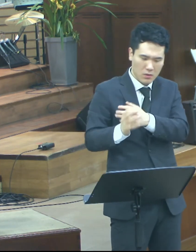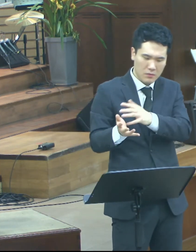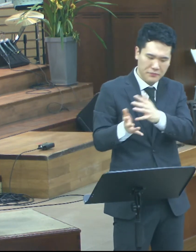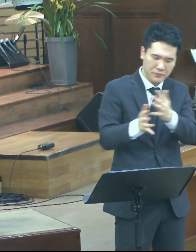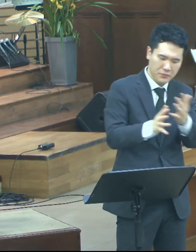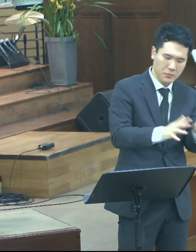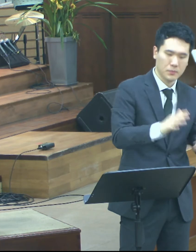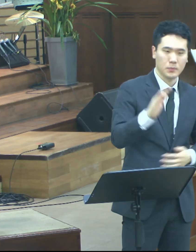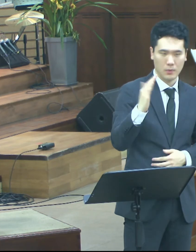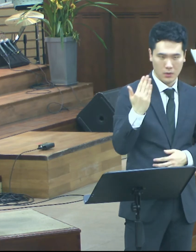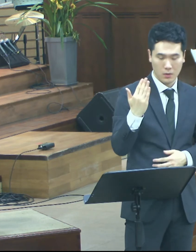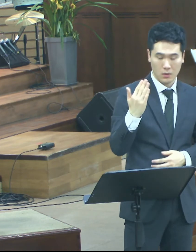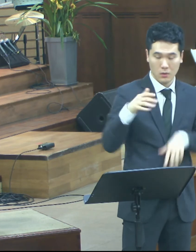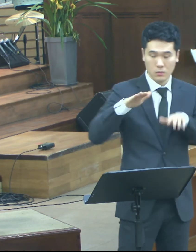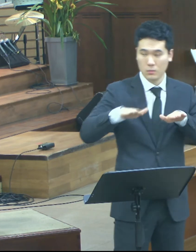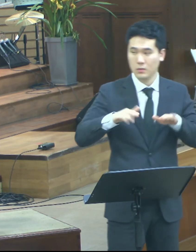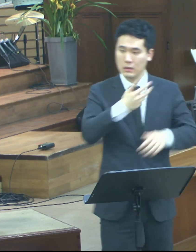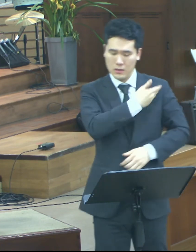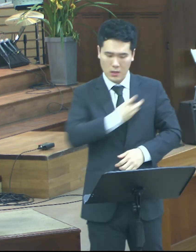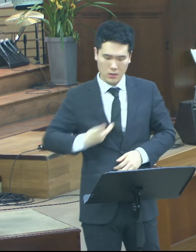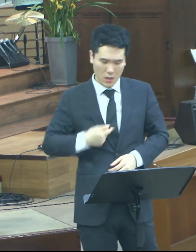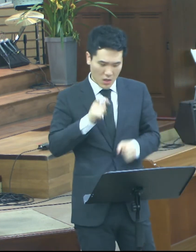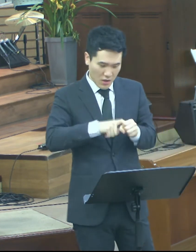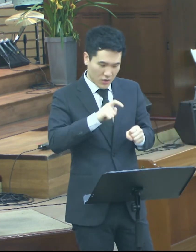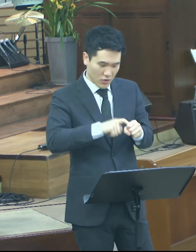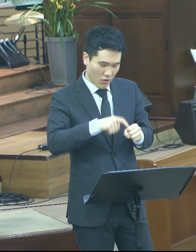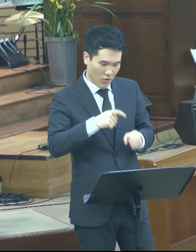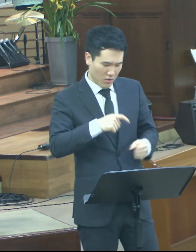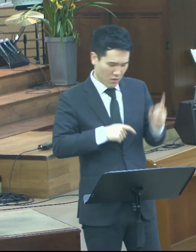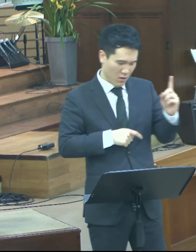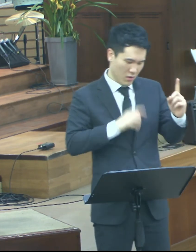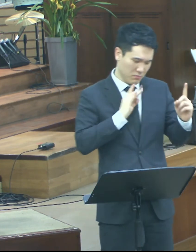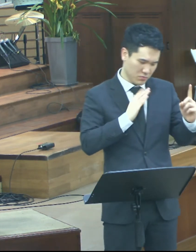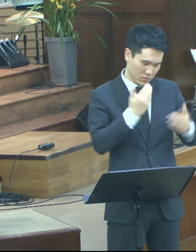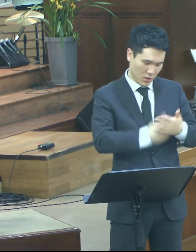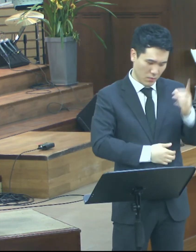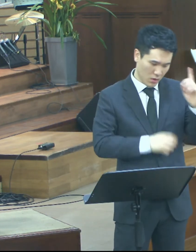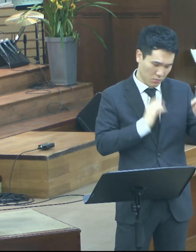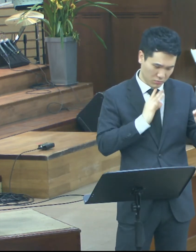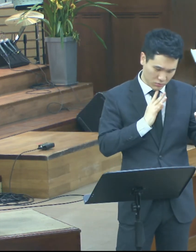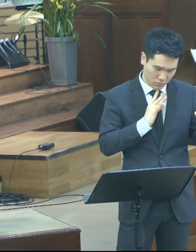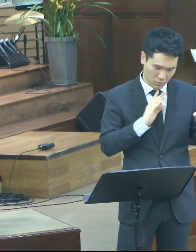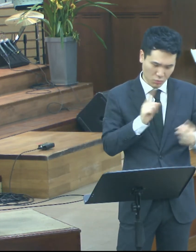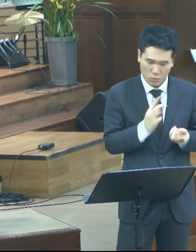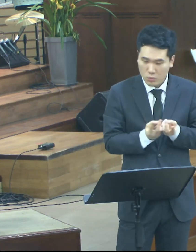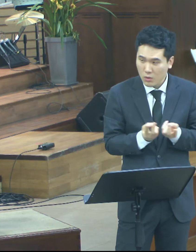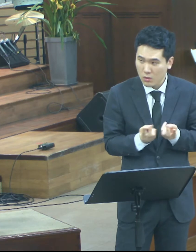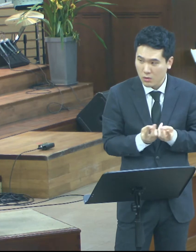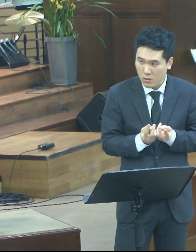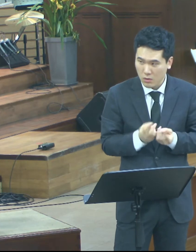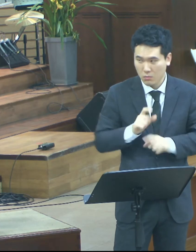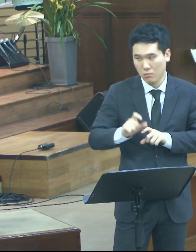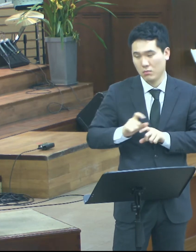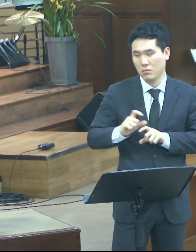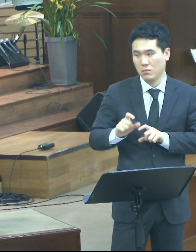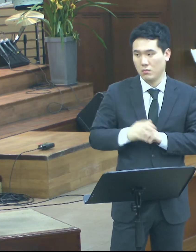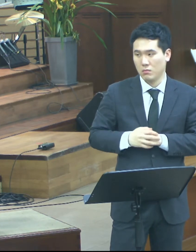돌렸어요. 그런데 자기들이 떡이 하나 있을 때는 이것밖에 없는데 어떡하지? 굶나? 이렇게 하고 있어요. 주님이 여기